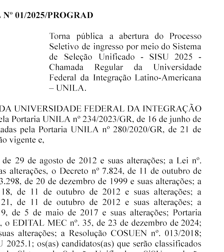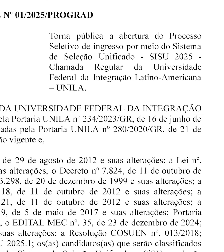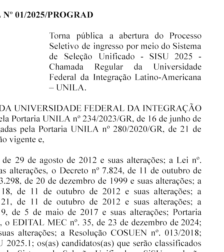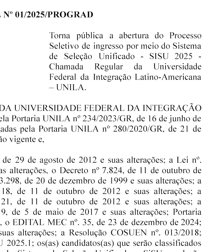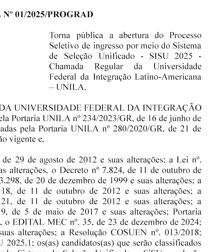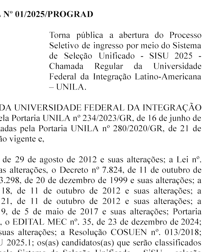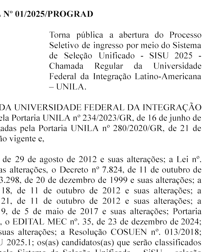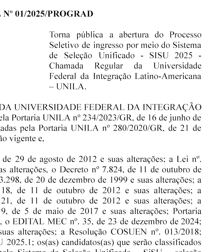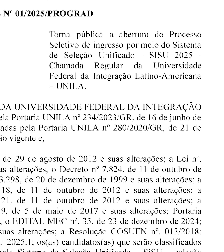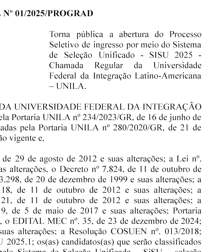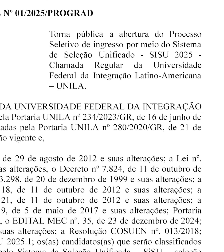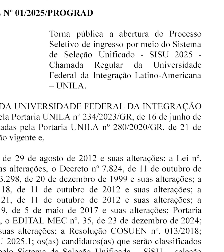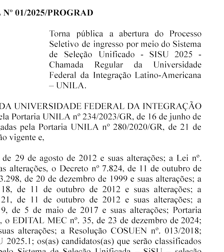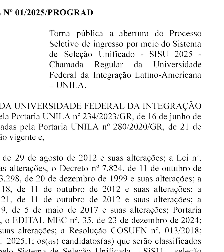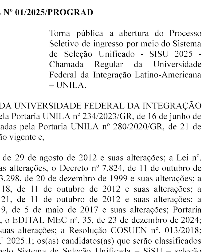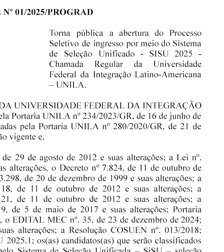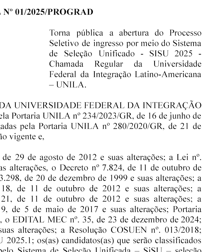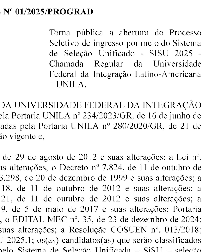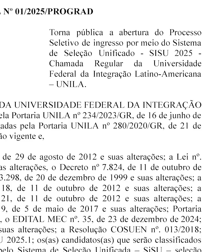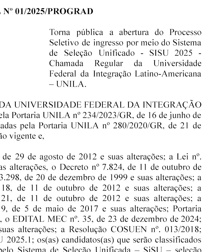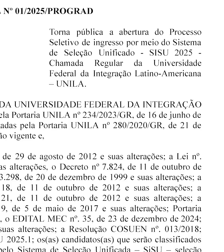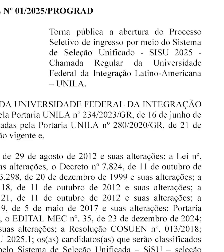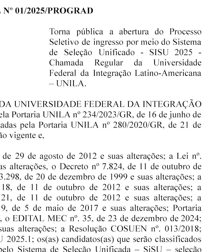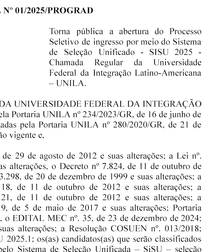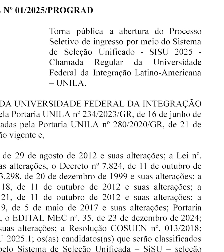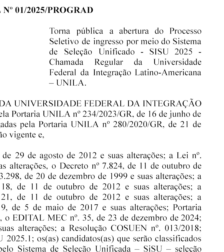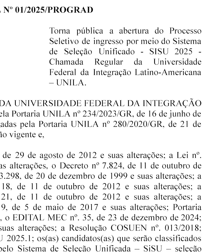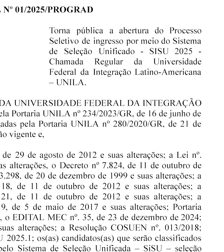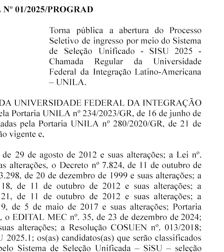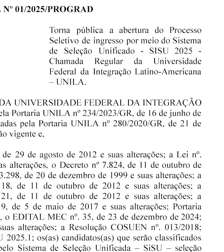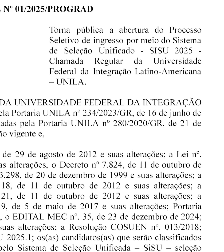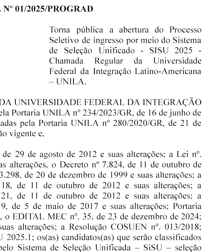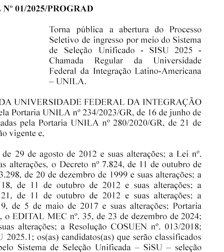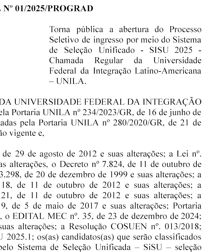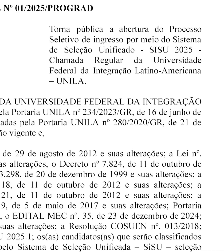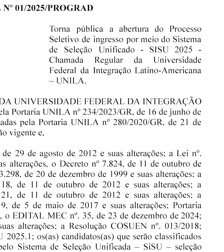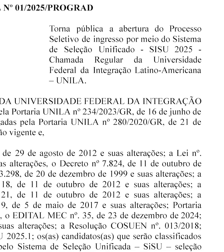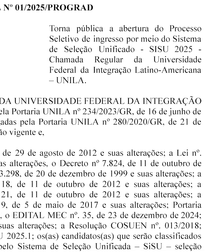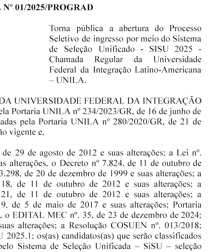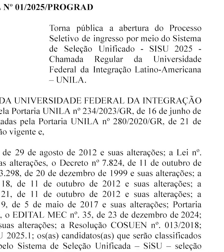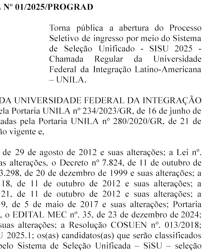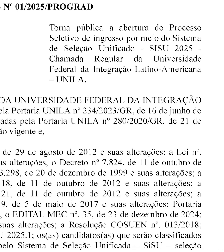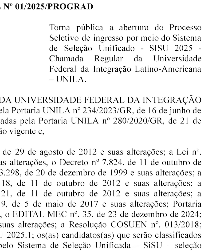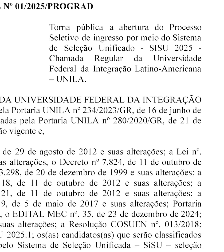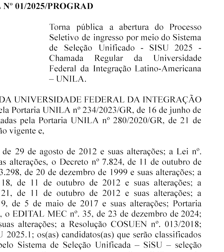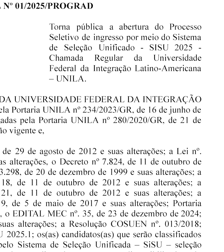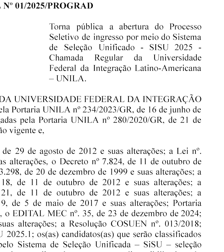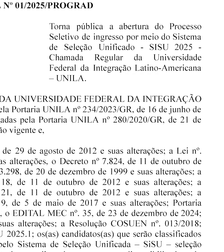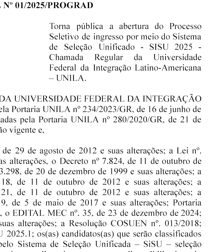outubro de 2012 e suas alterações, a Portaria Normativa MEC número 9, de 5 de maio